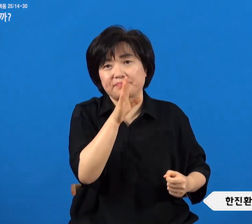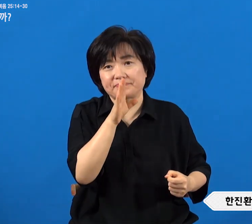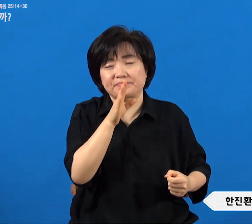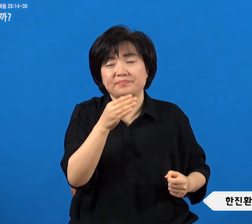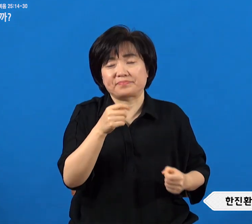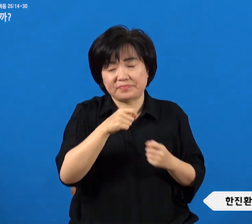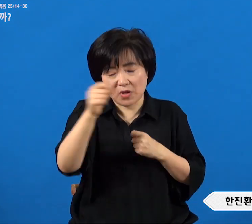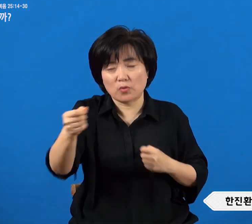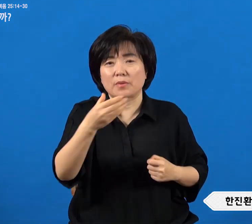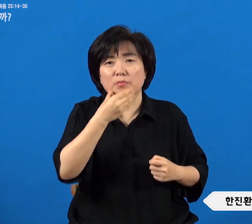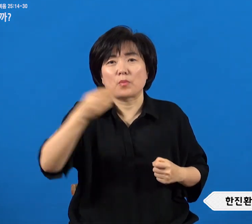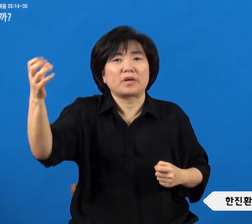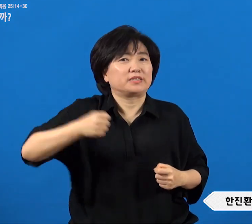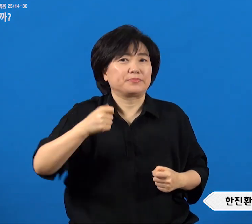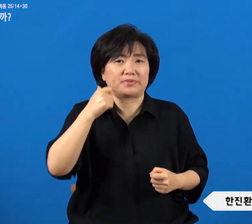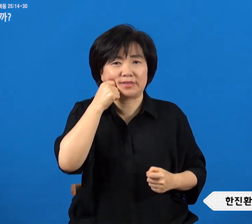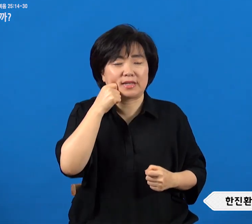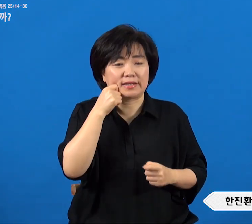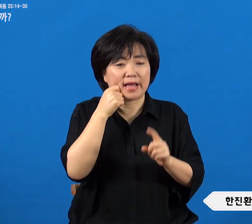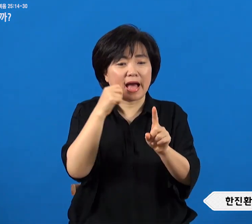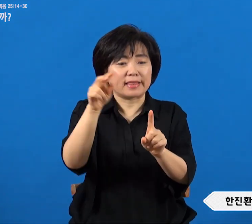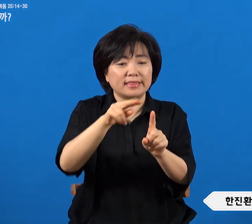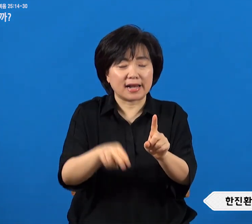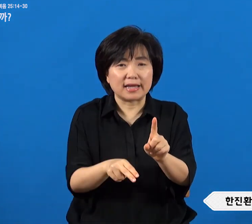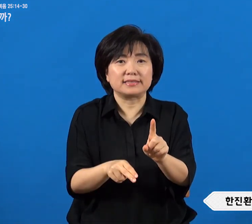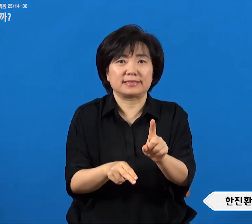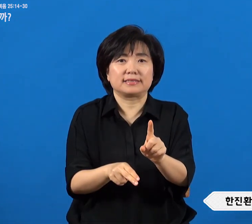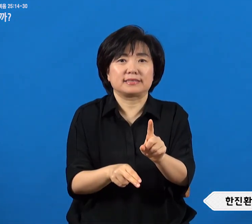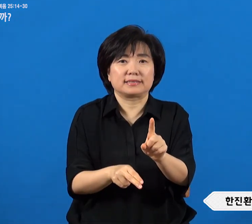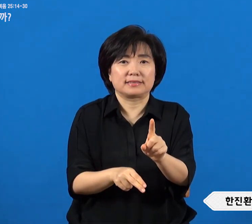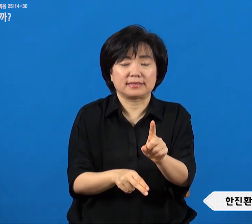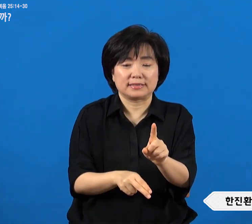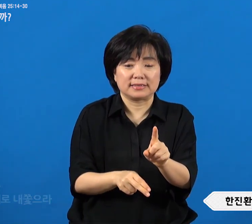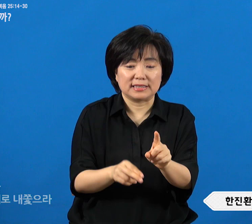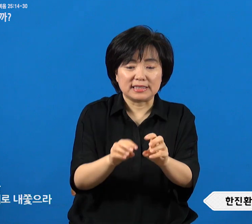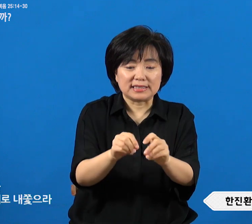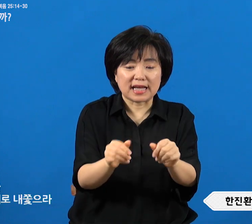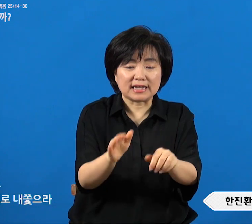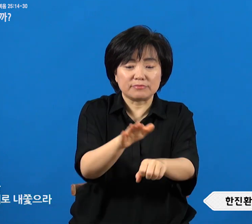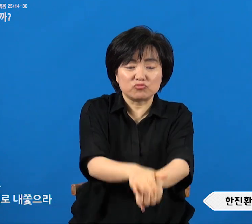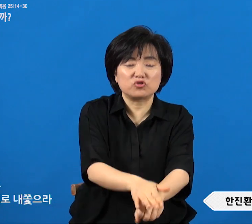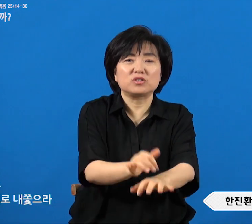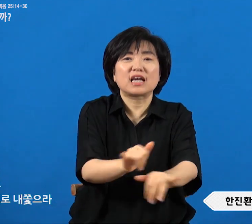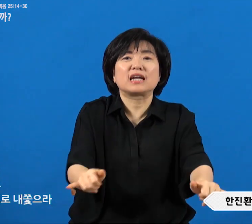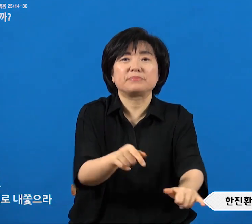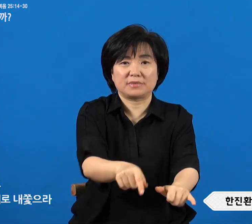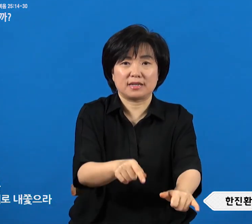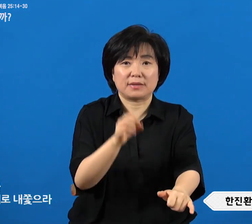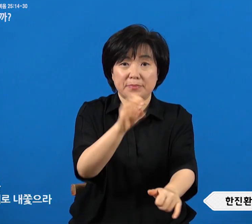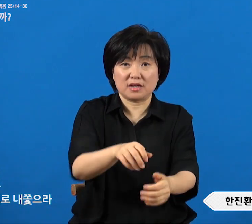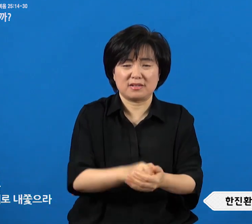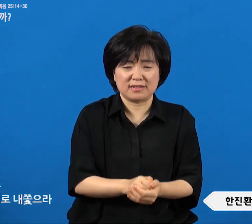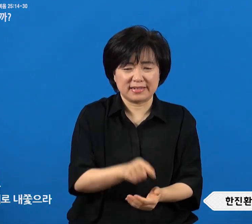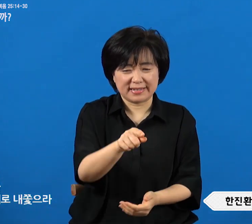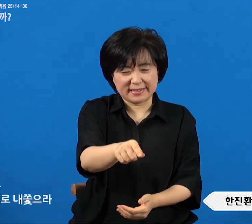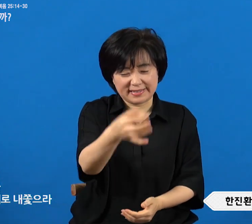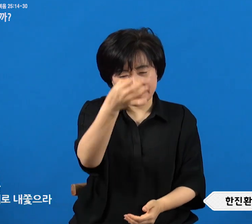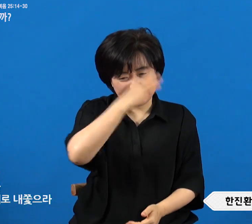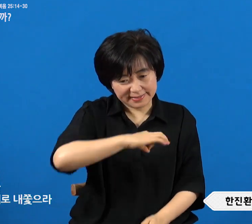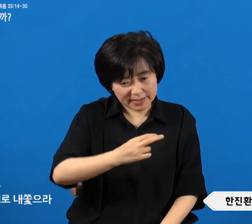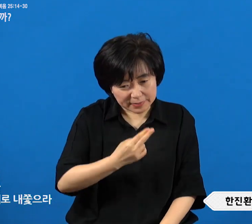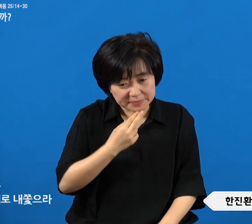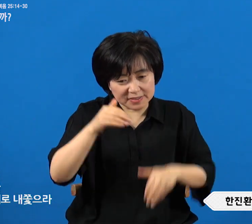오늘 1달란트 땅에 묻은 사람에게 예수님 하시는 말씀 보십시오. 30절에 이 무익한 종을 바깥 어두운